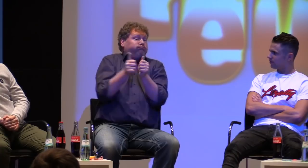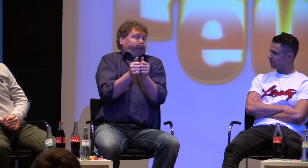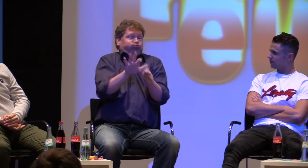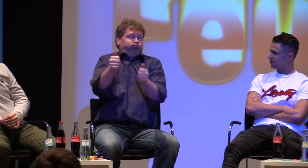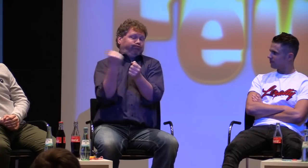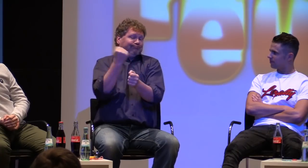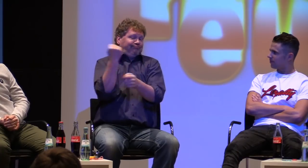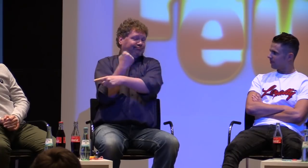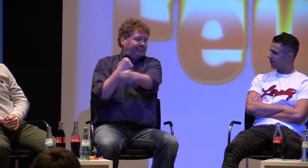Und